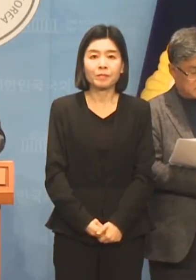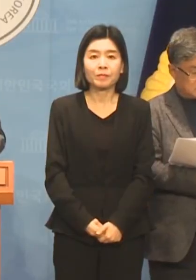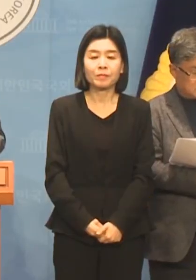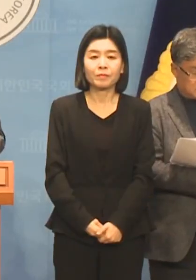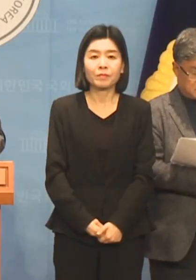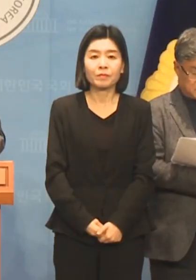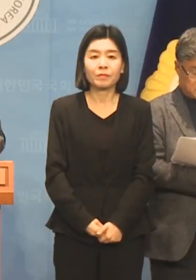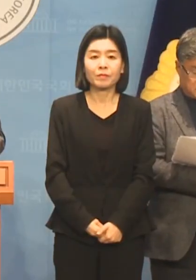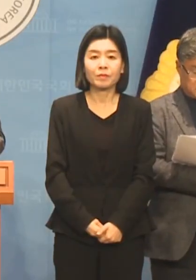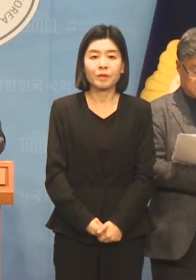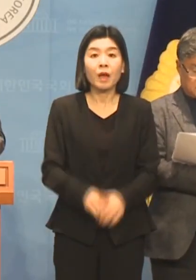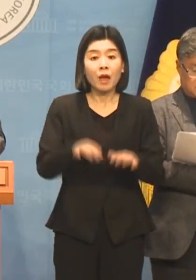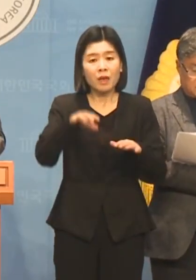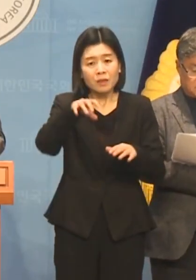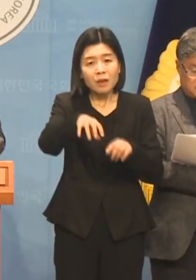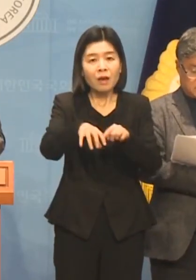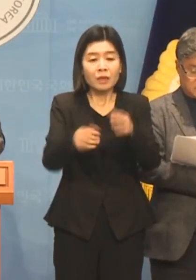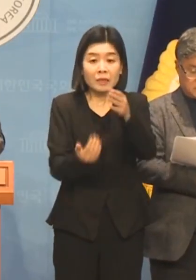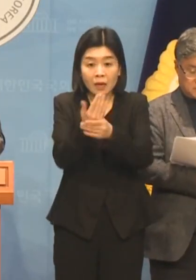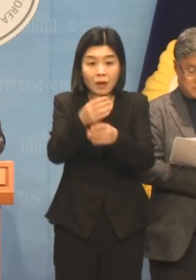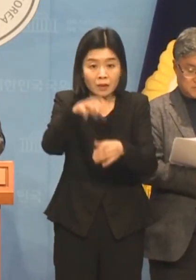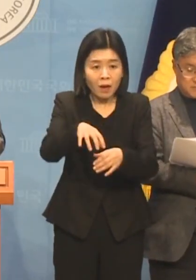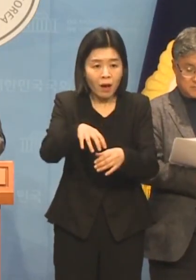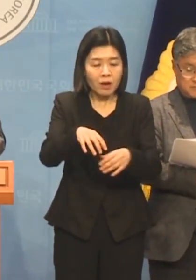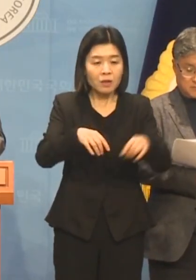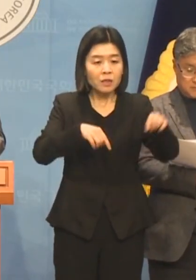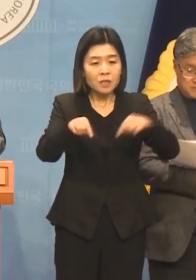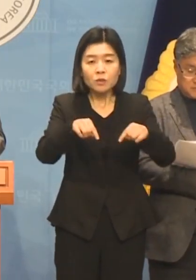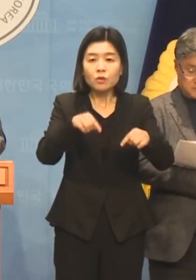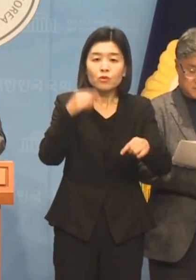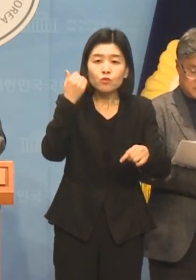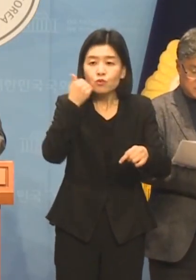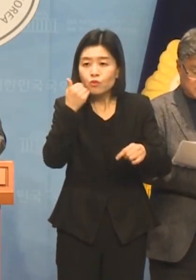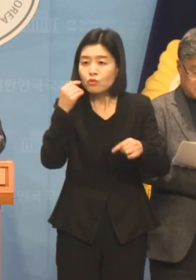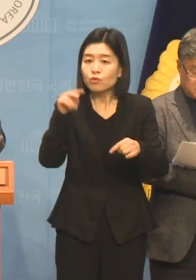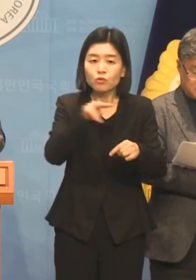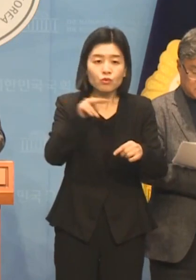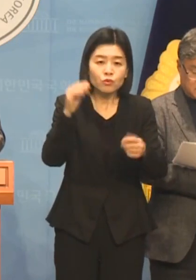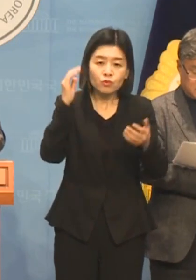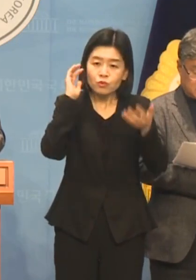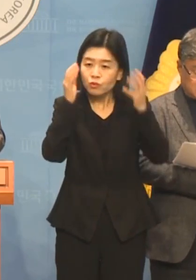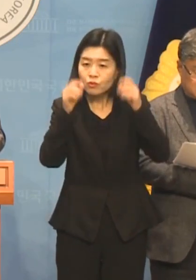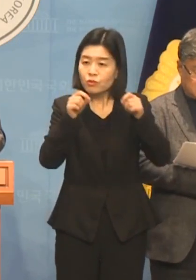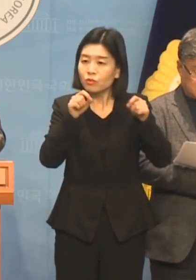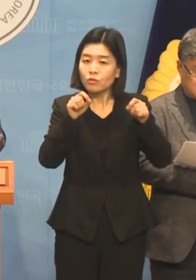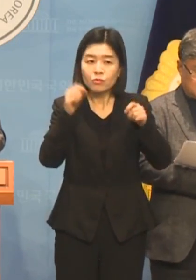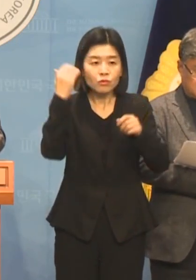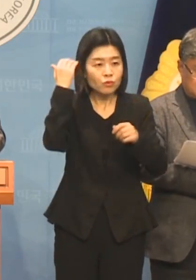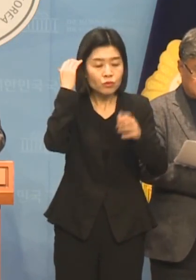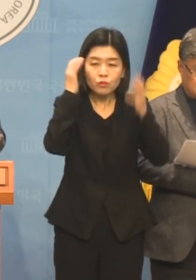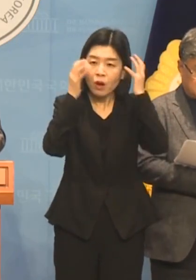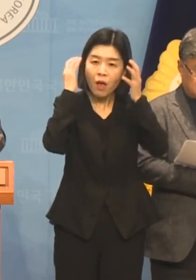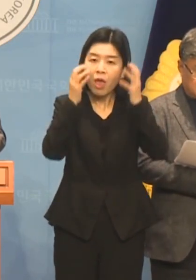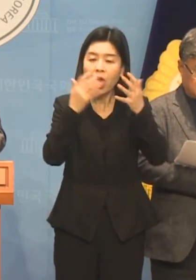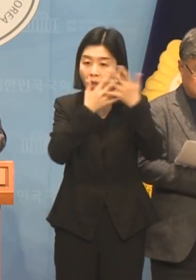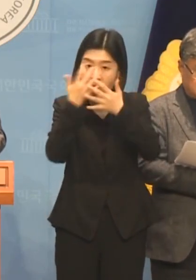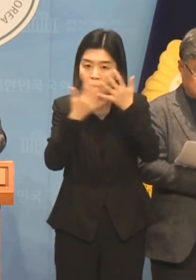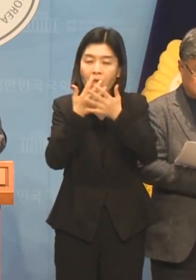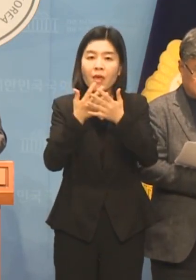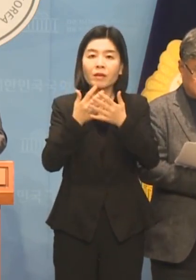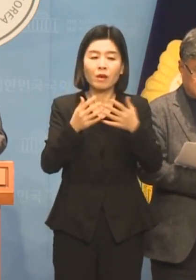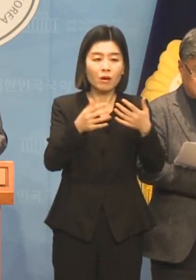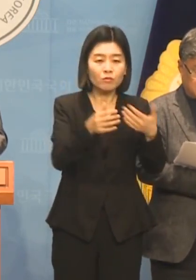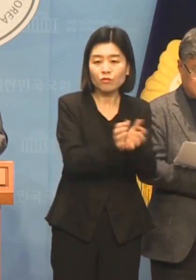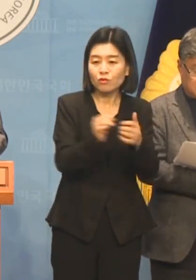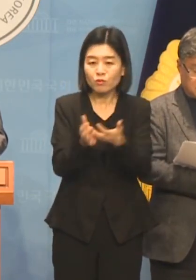또한 현장에서 지휘권의 혼재로 대응이 지연되는 일이 없도록 부처별로 분산된 지휘 대응